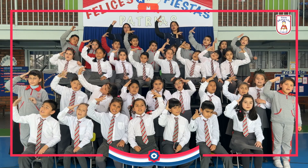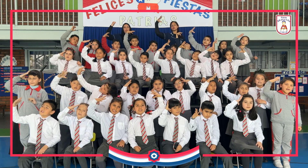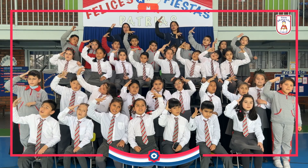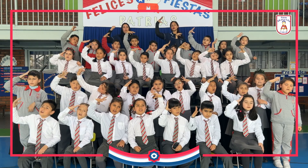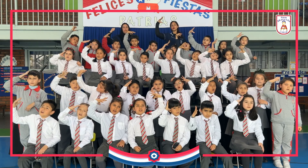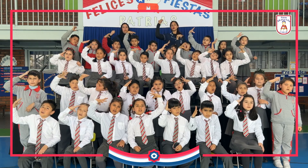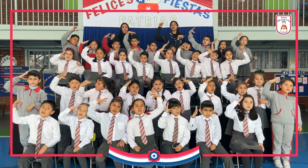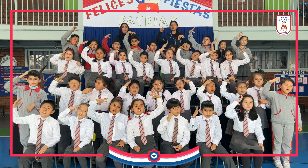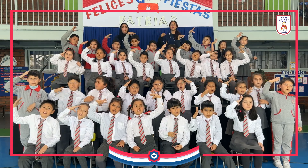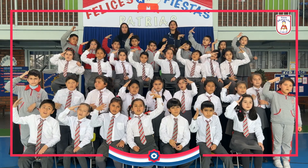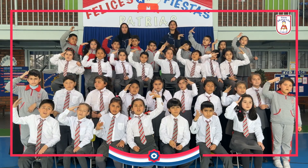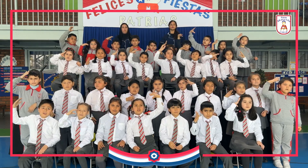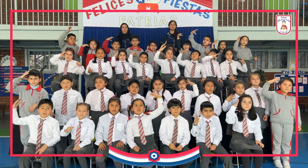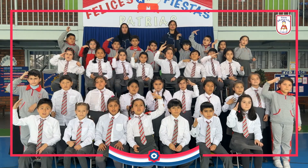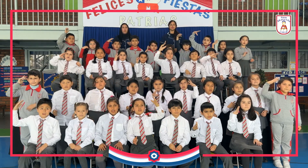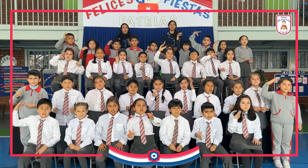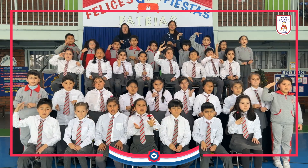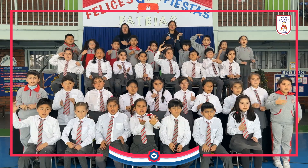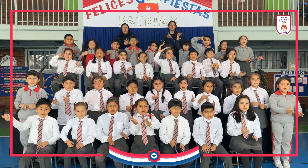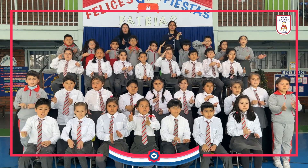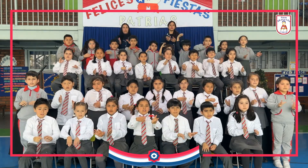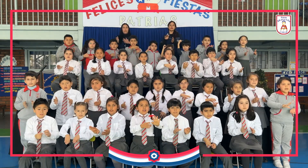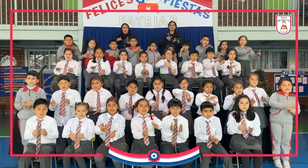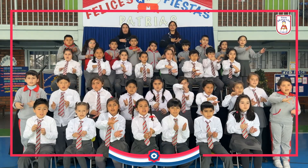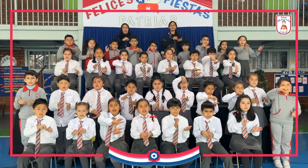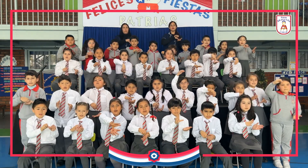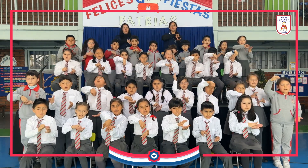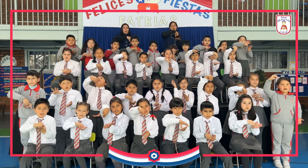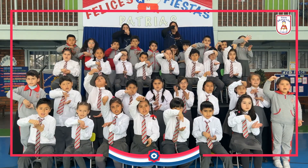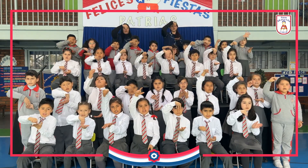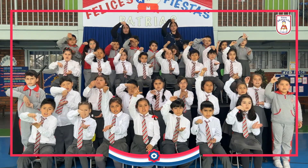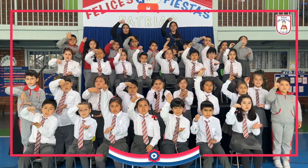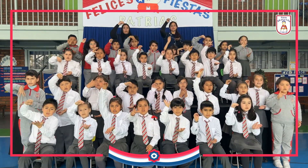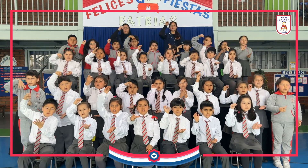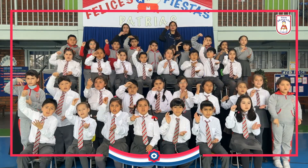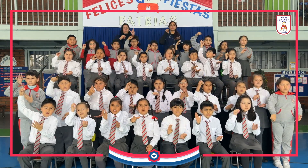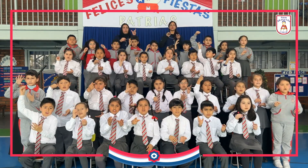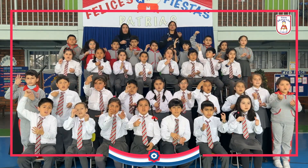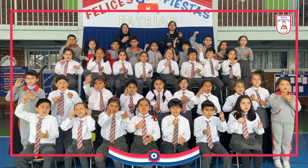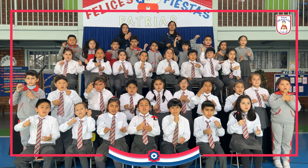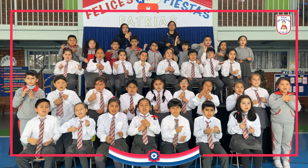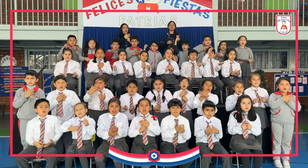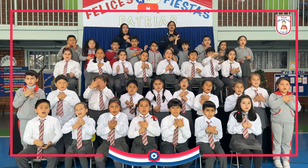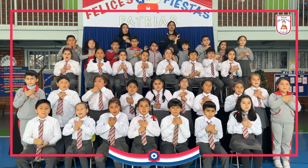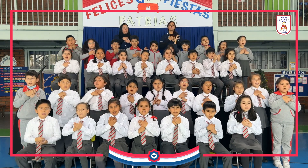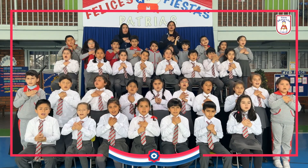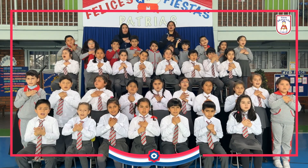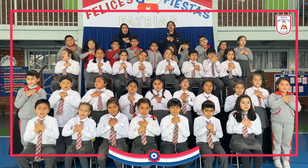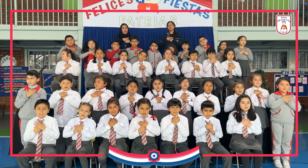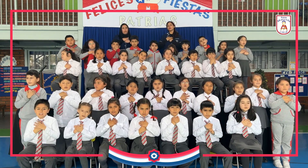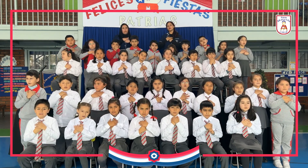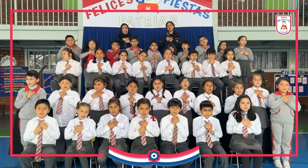ilustrando, la ruta de la madre que estoy amando.